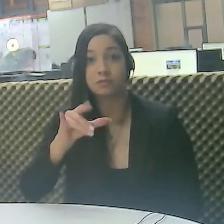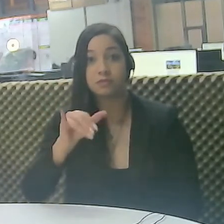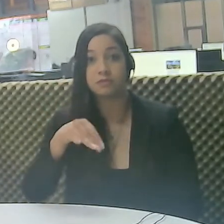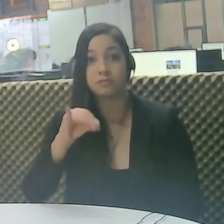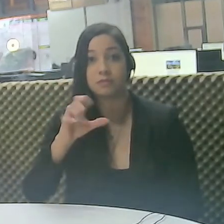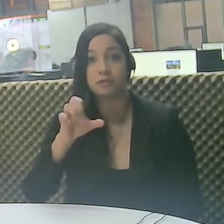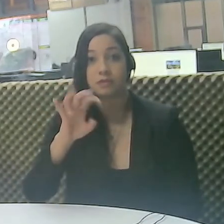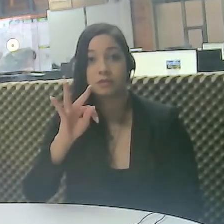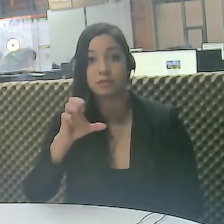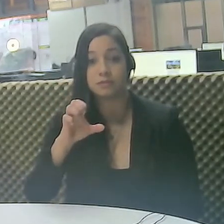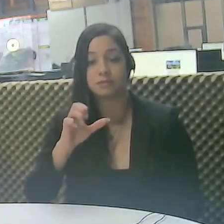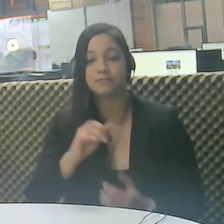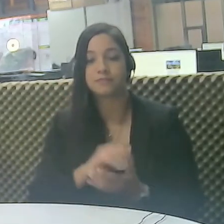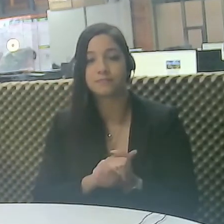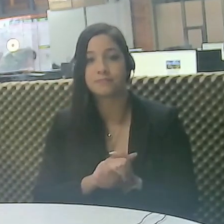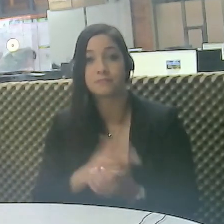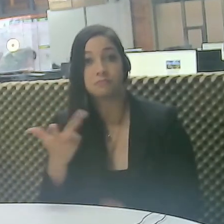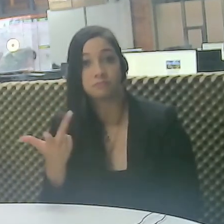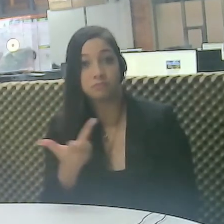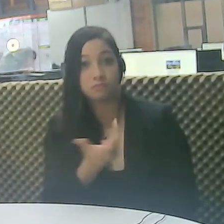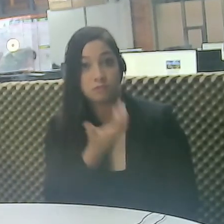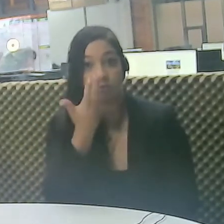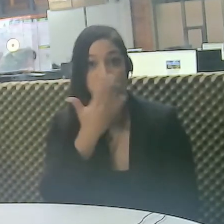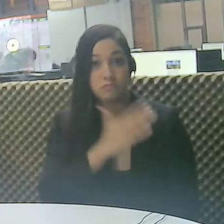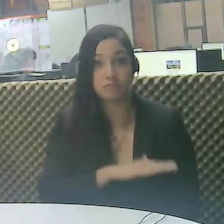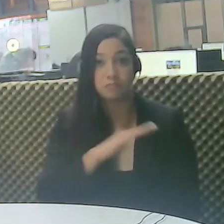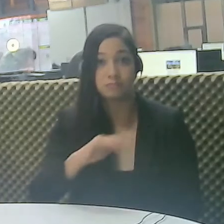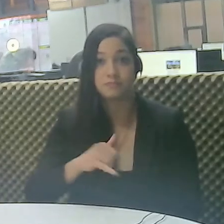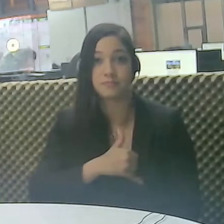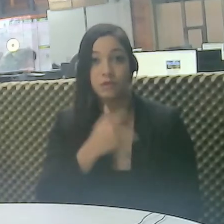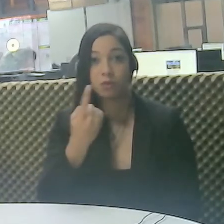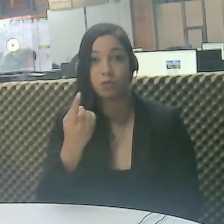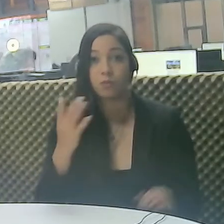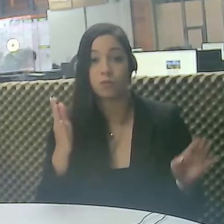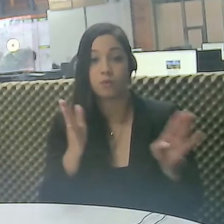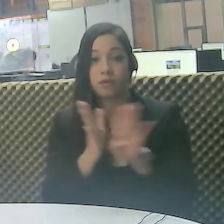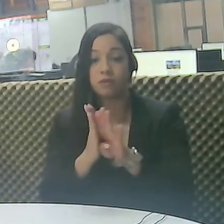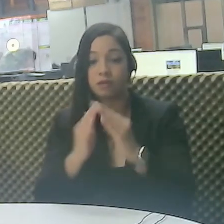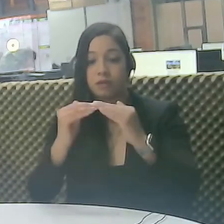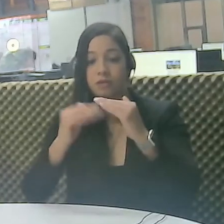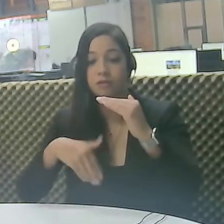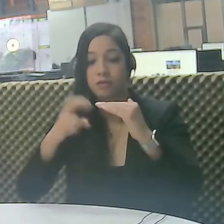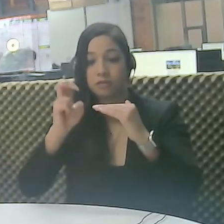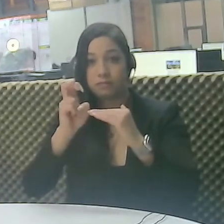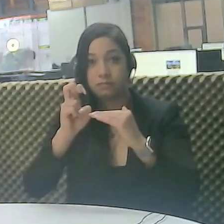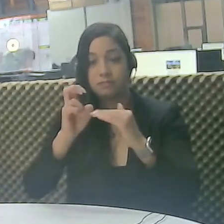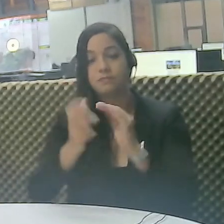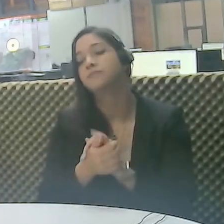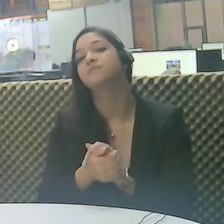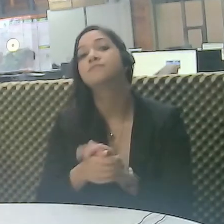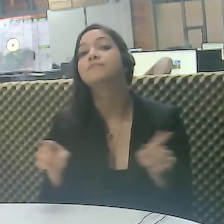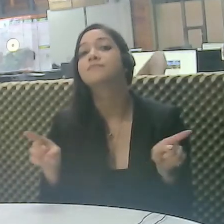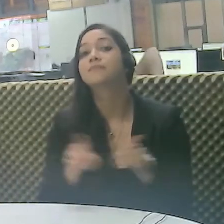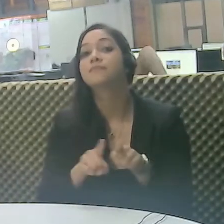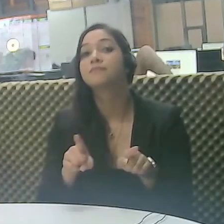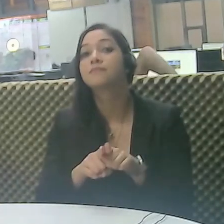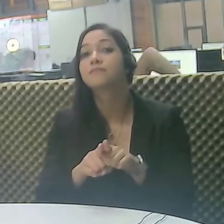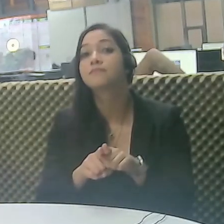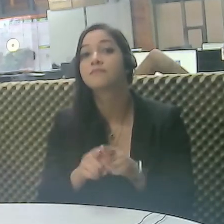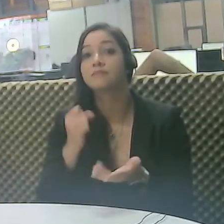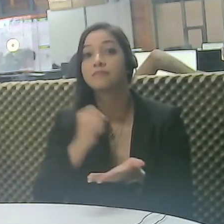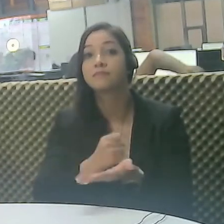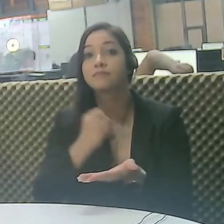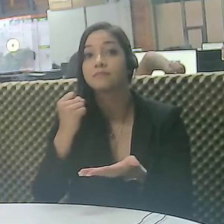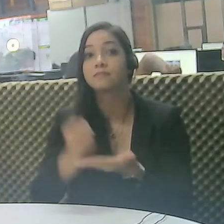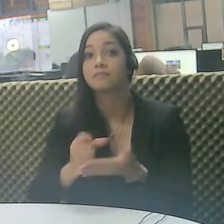poliomielite. Devem tomar a dose as crianças com idade entre 1 ano e menor de 5 anos. E também aquelas que estão com cartão